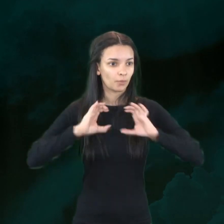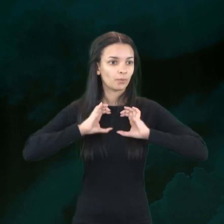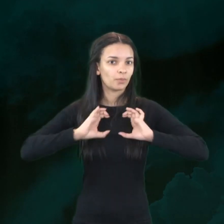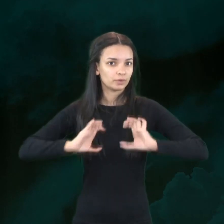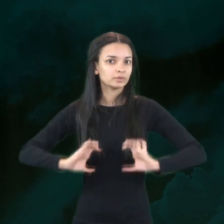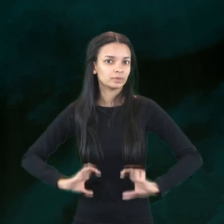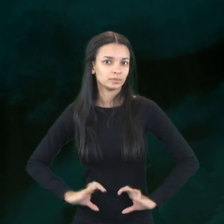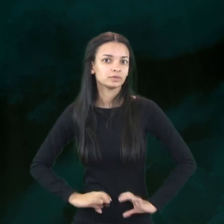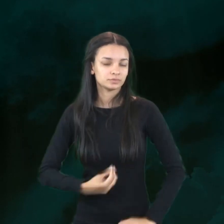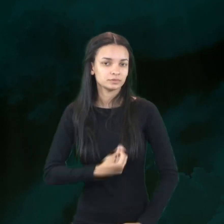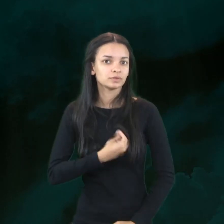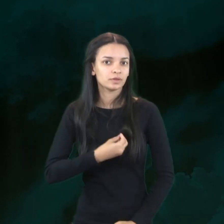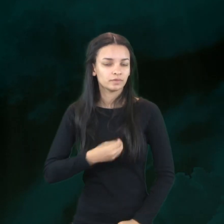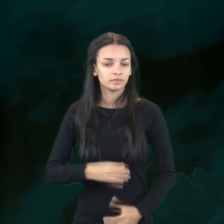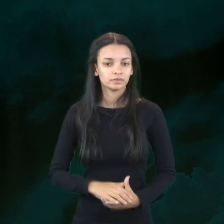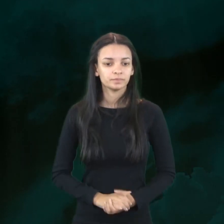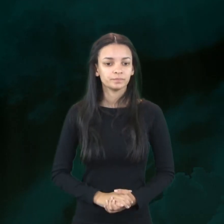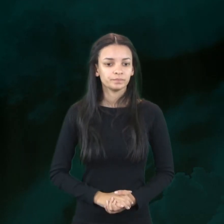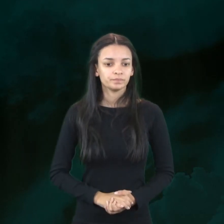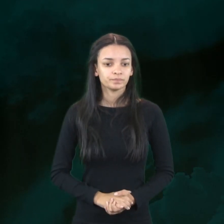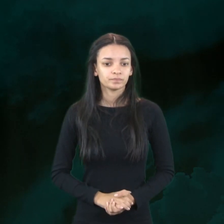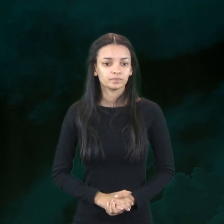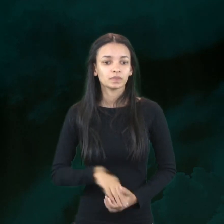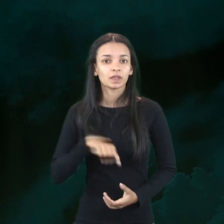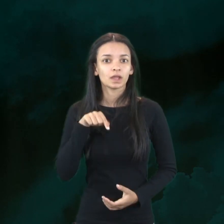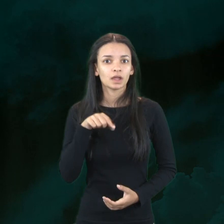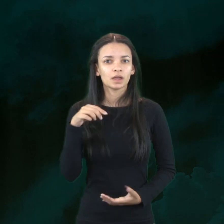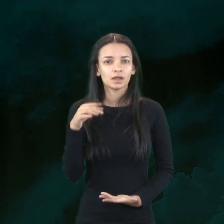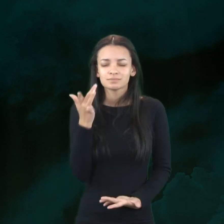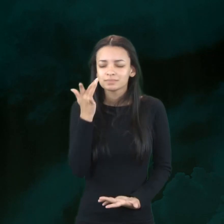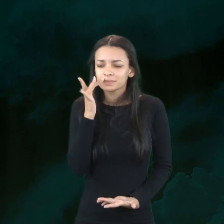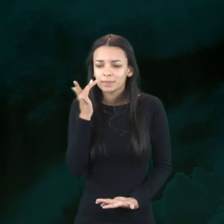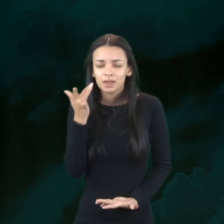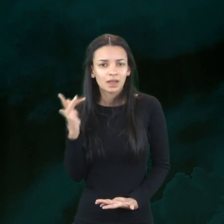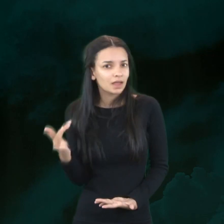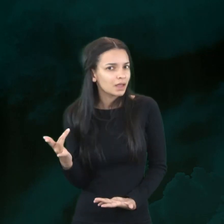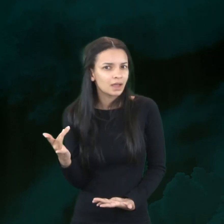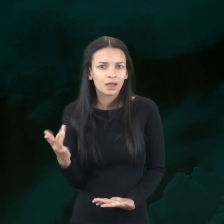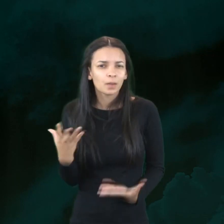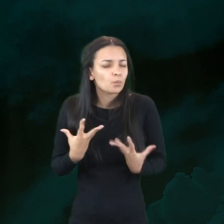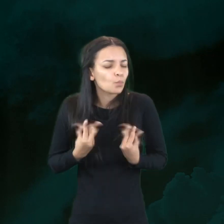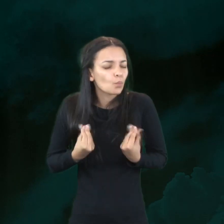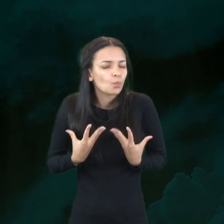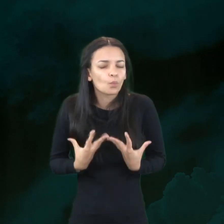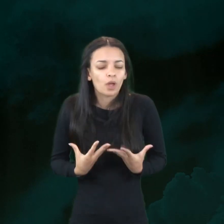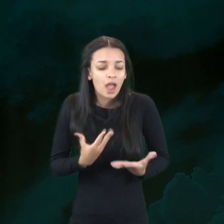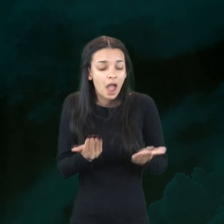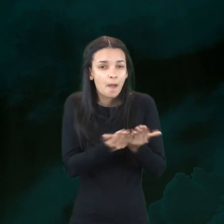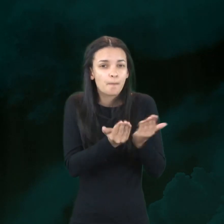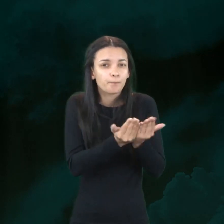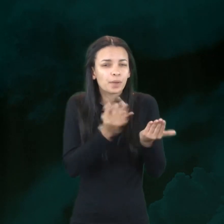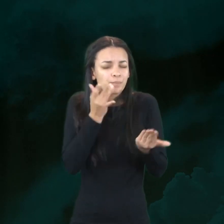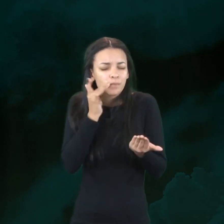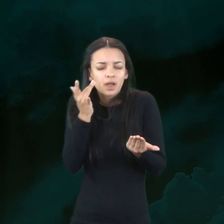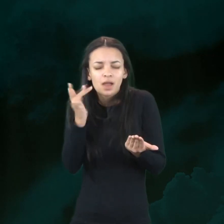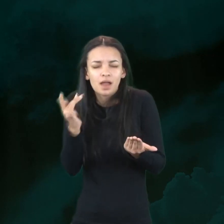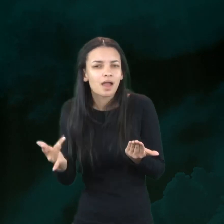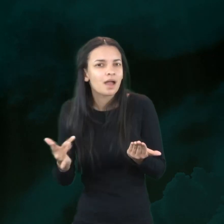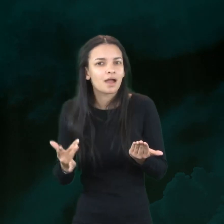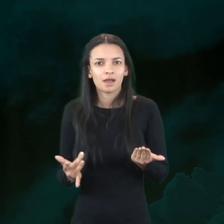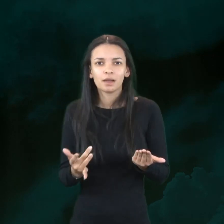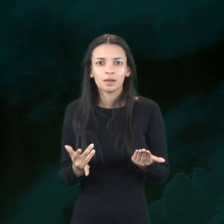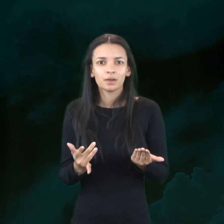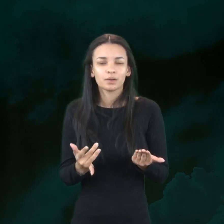Essa parte, essa porção da Bíblia, irmãos, é preciosa demais, preciosa demais. Todos nós temos